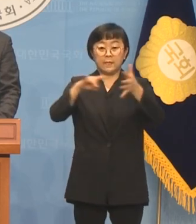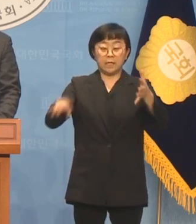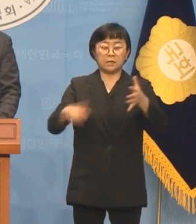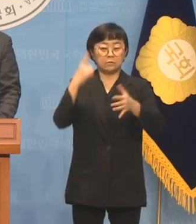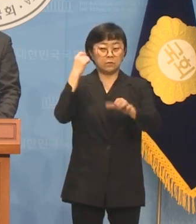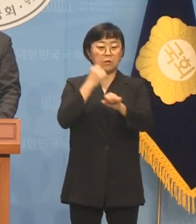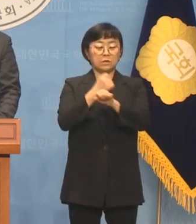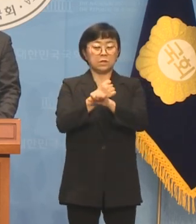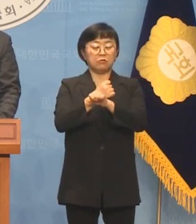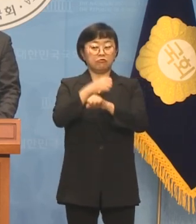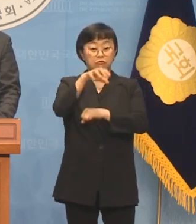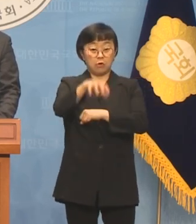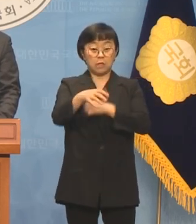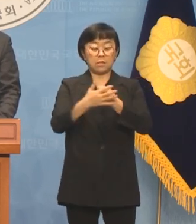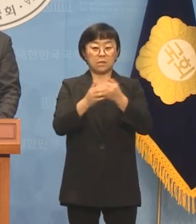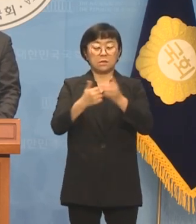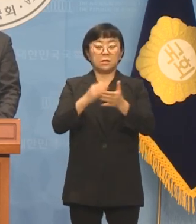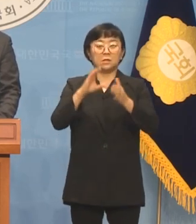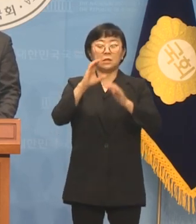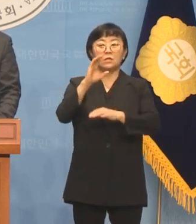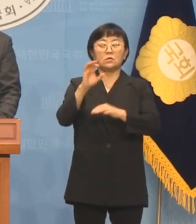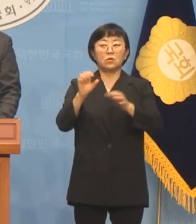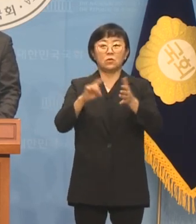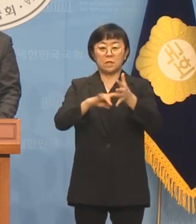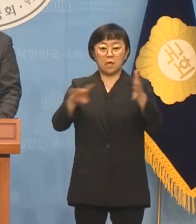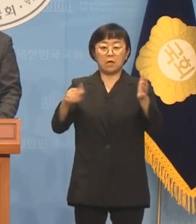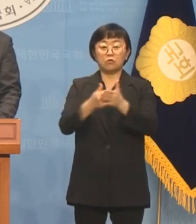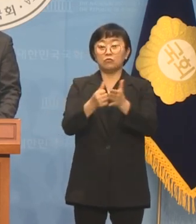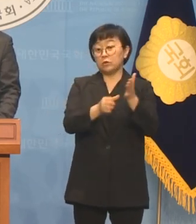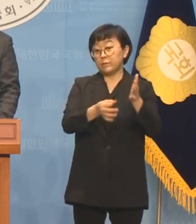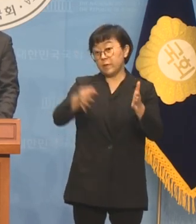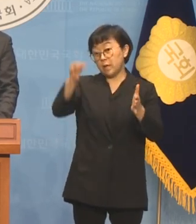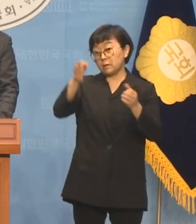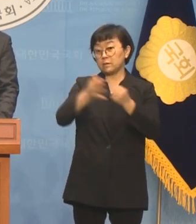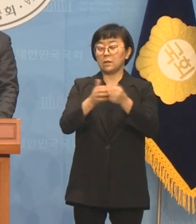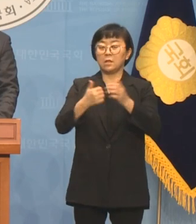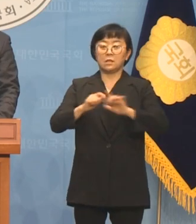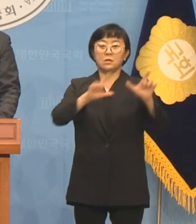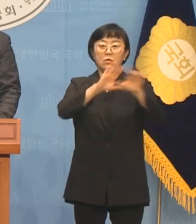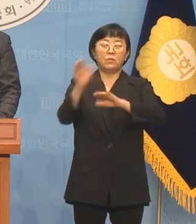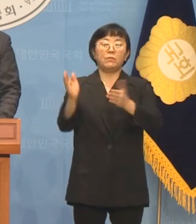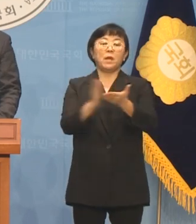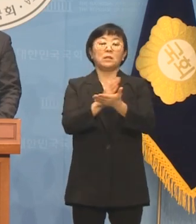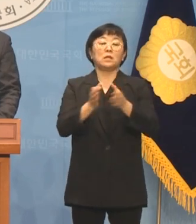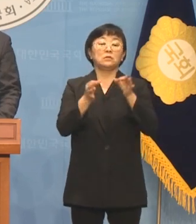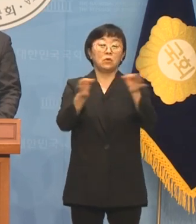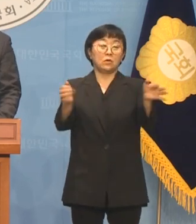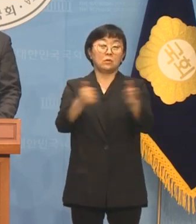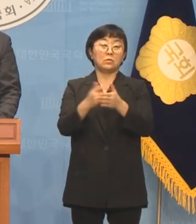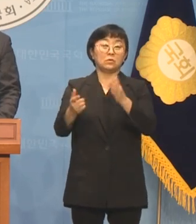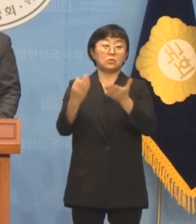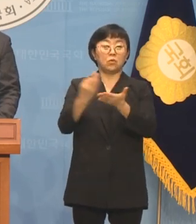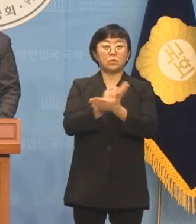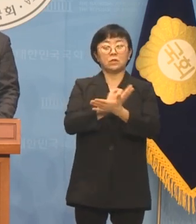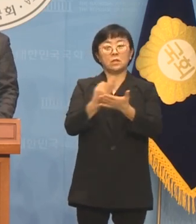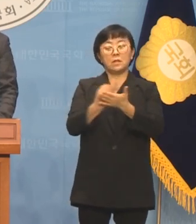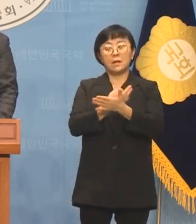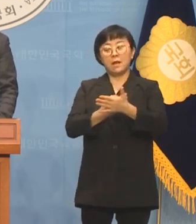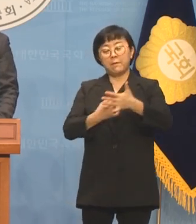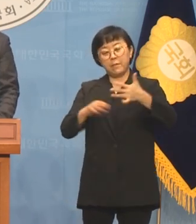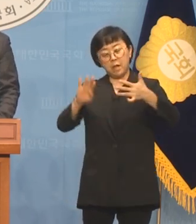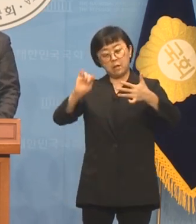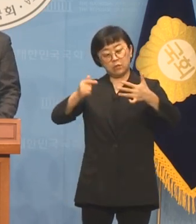한국조세정책연구원에 의하면 탄소세로 물품 가격이 다소 오르더라도 기후배당을 지급하면 소득 8분위